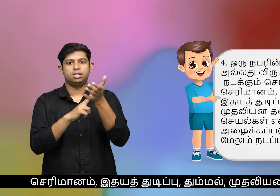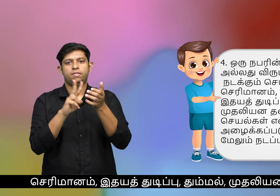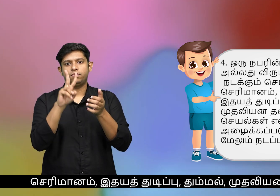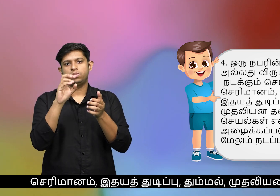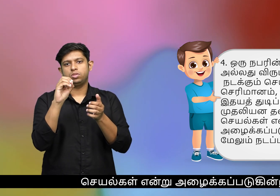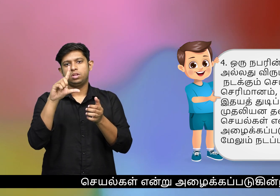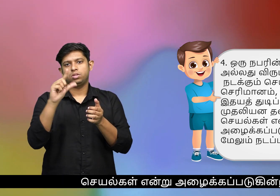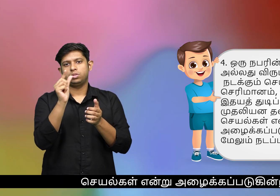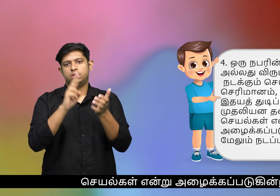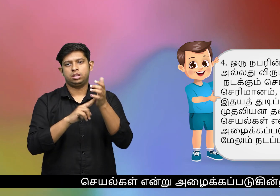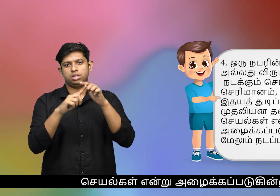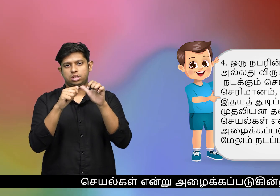தன்னிச்சை செயல்கள் என்று அழைக்கப்படுகின்றன.